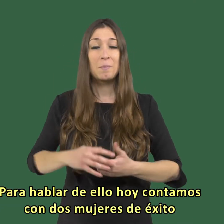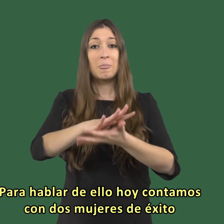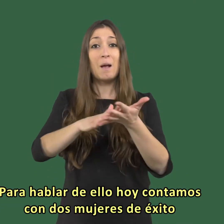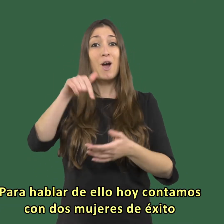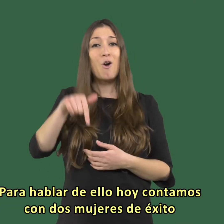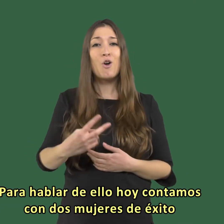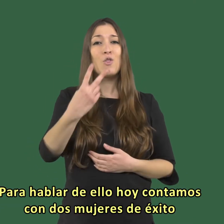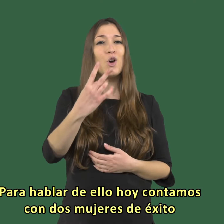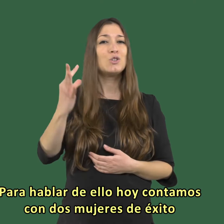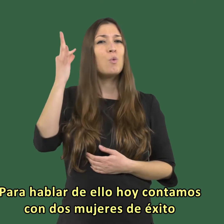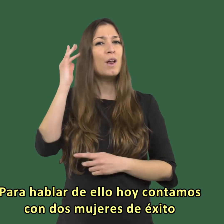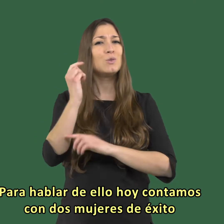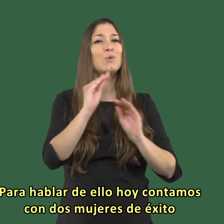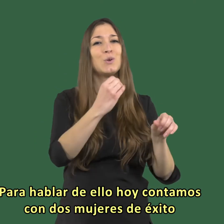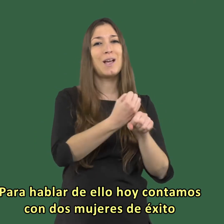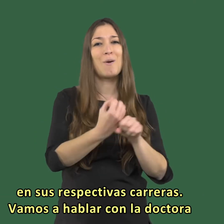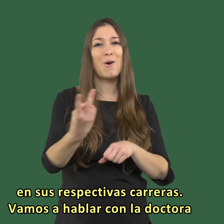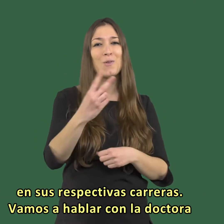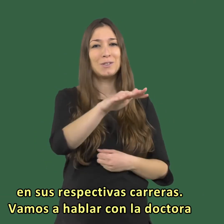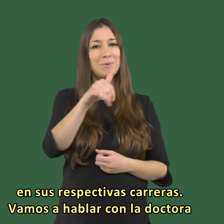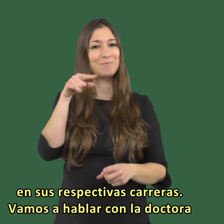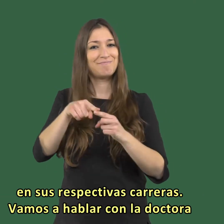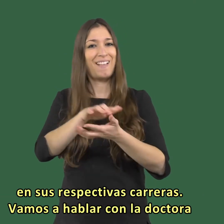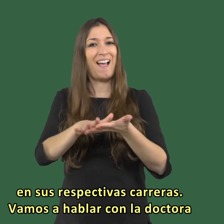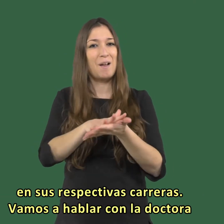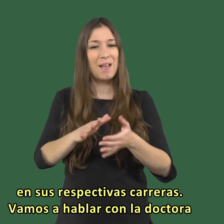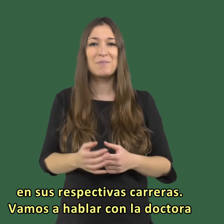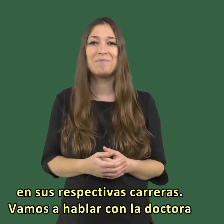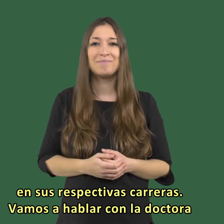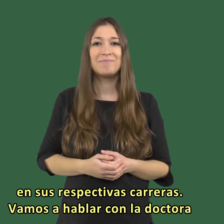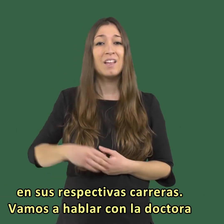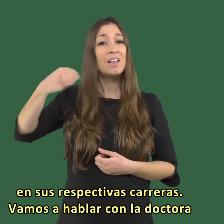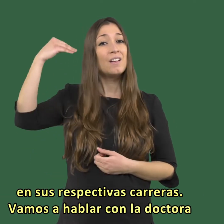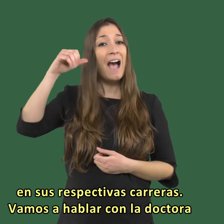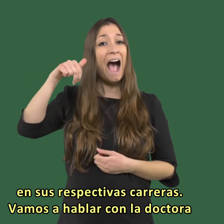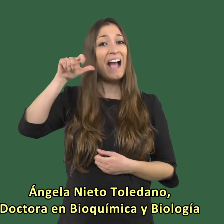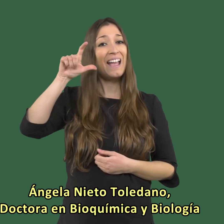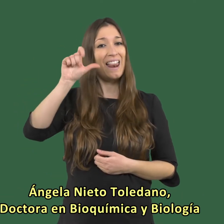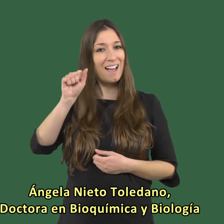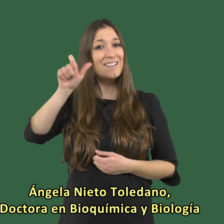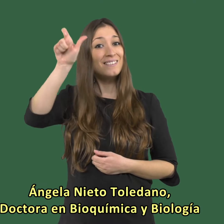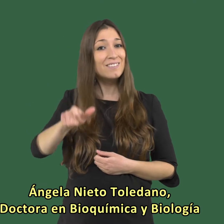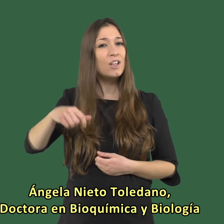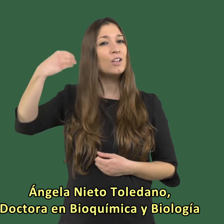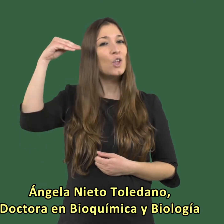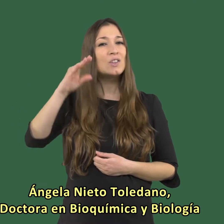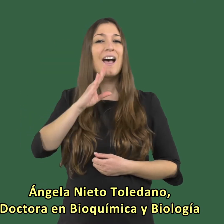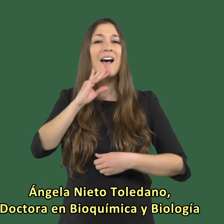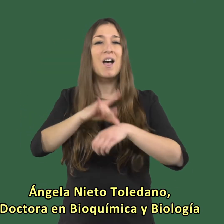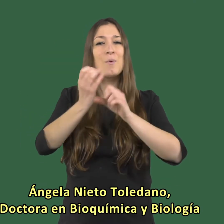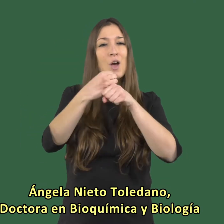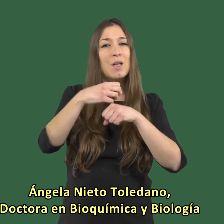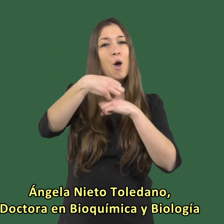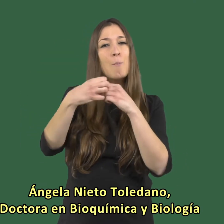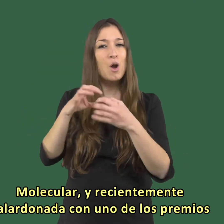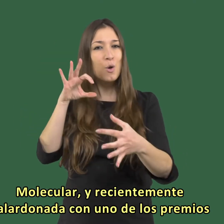Para hablar de ello, hoy contamos con 2 mujeres de éxito en sus respectivas carreras. Vamos a hablar con la doctora Ángela Nieto Toledano, doctora en